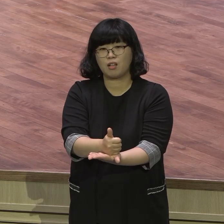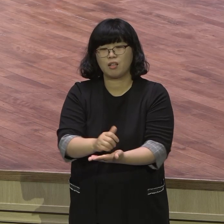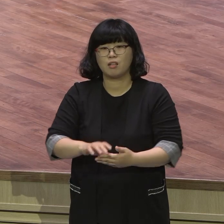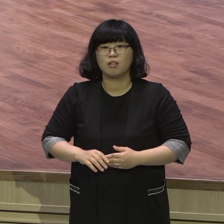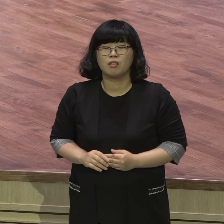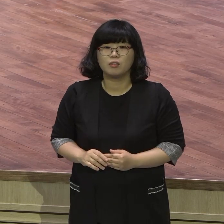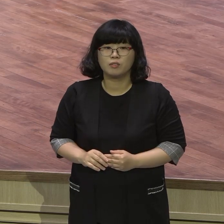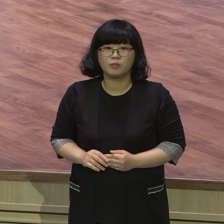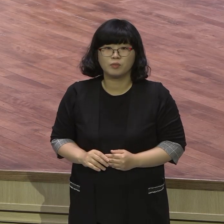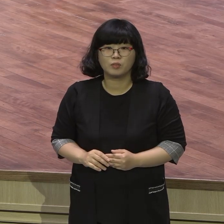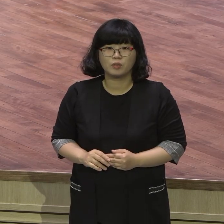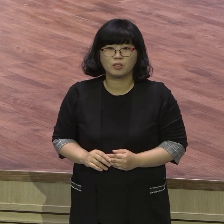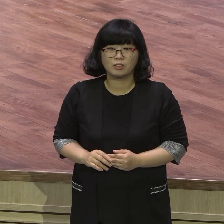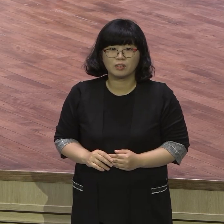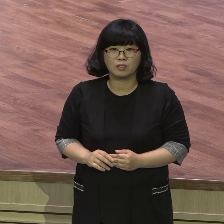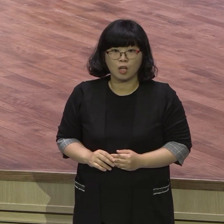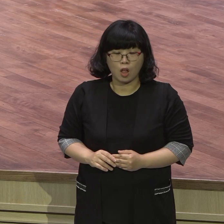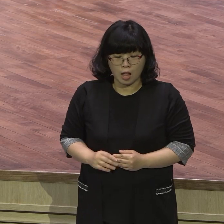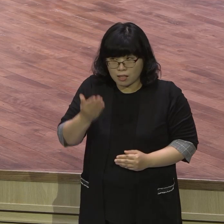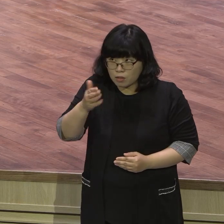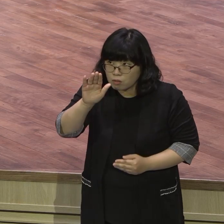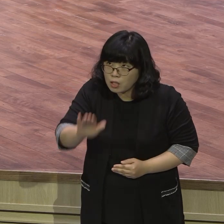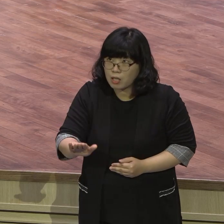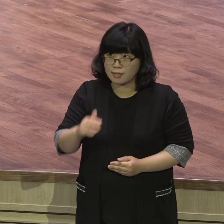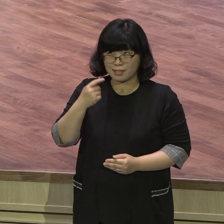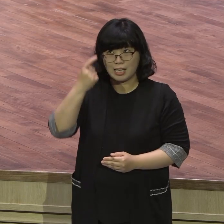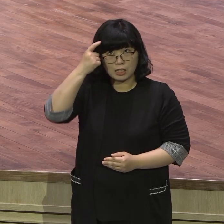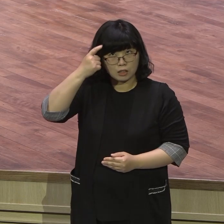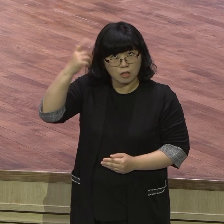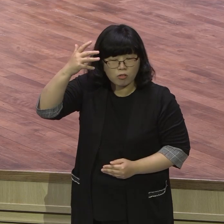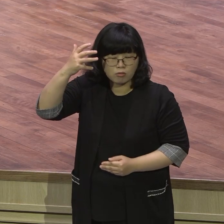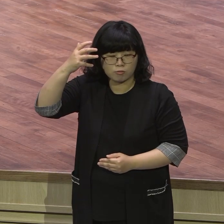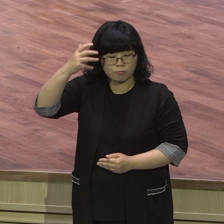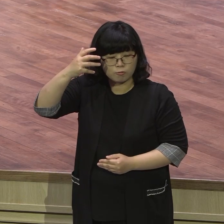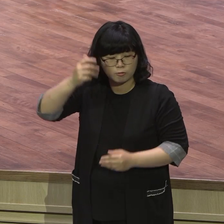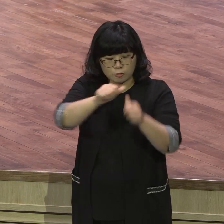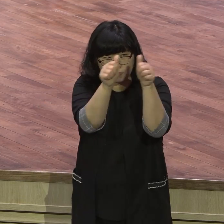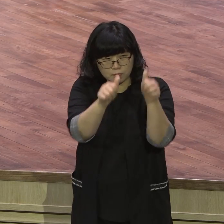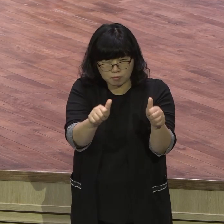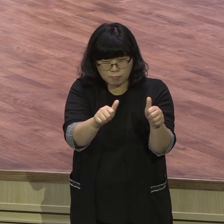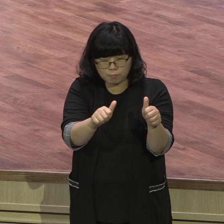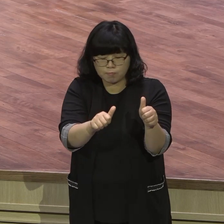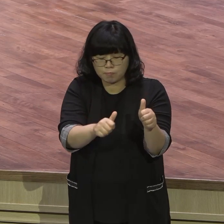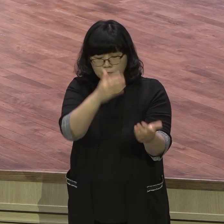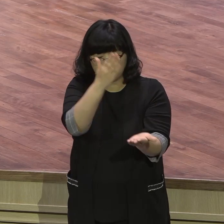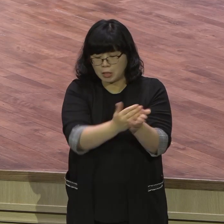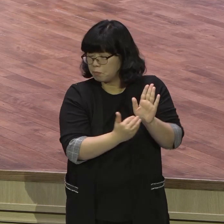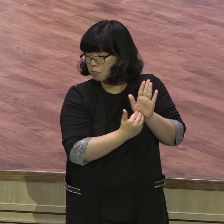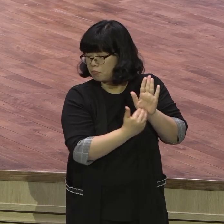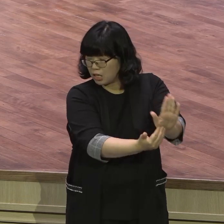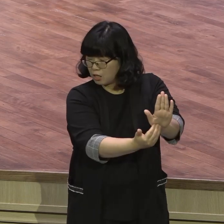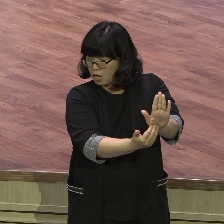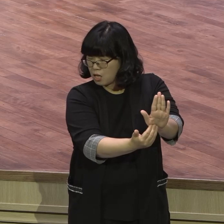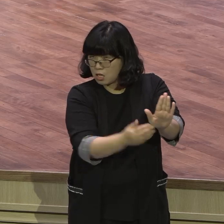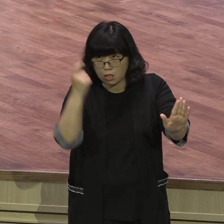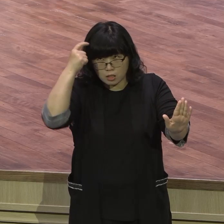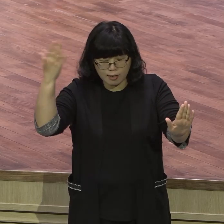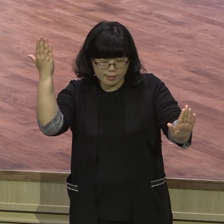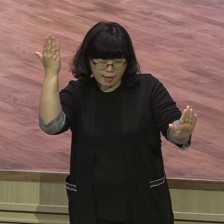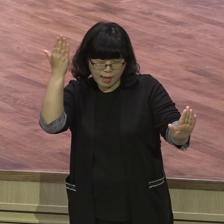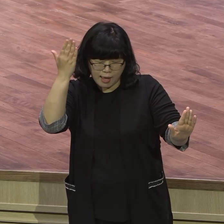자의 삶 속에 대해서는요 가장 큰 축복을 주는 가정과 축복 영적으로 예수님께서도